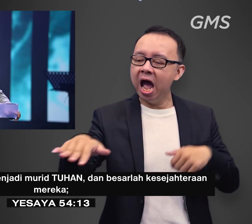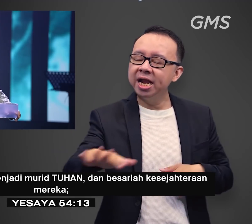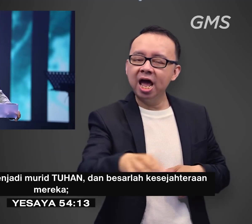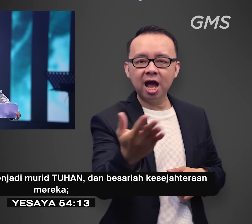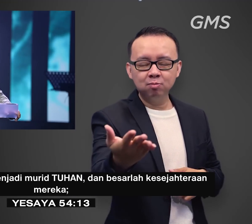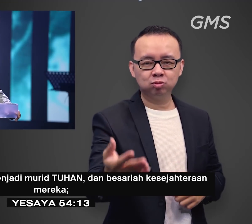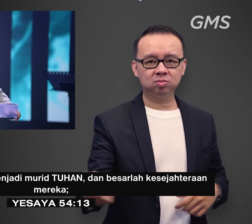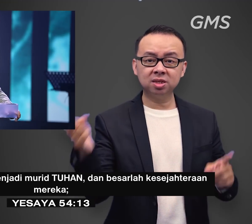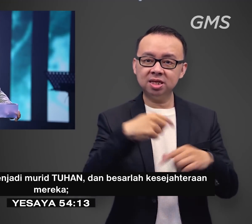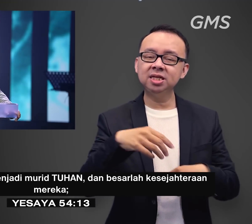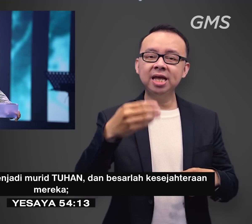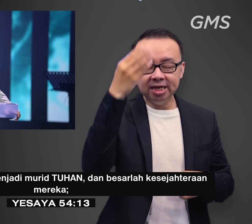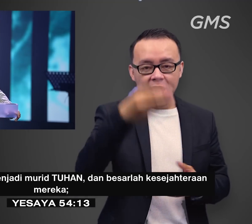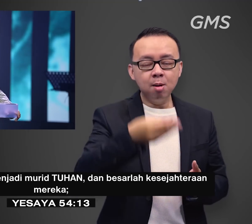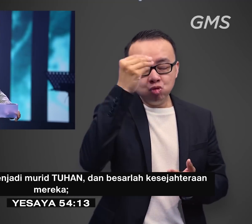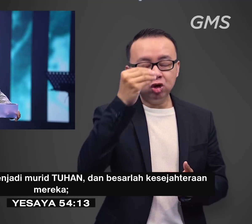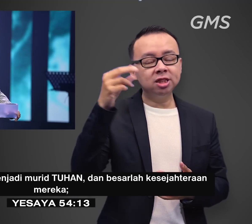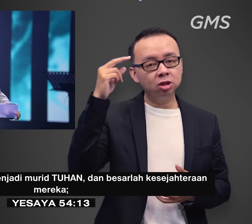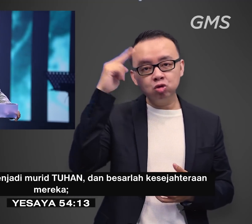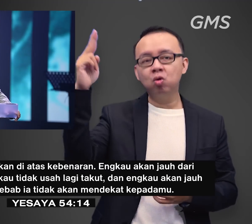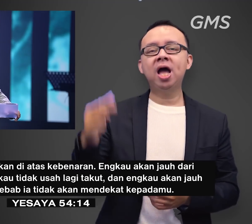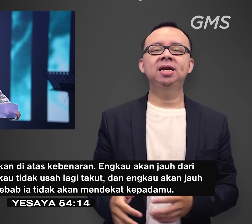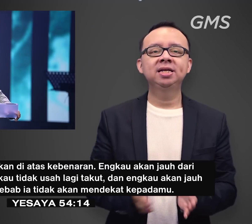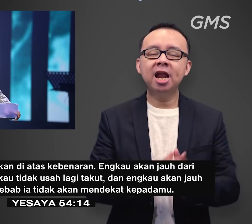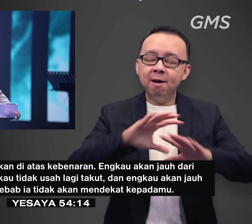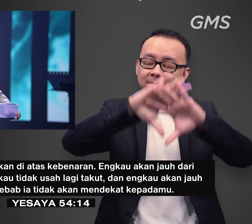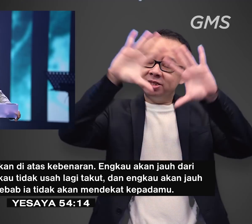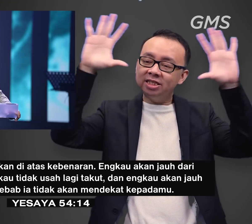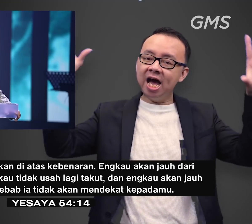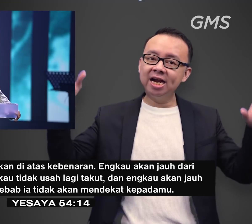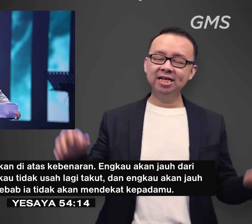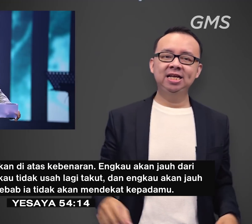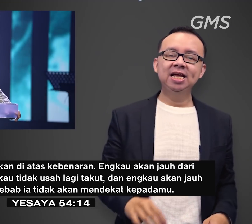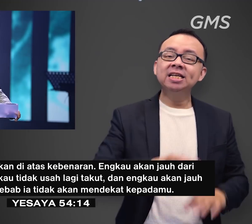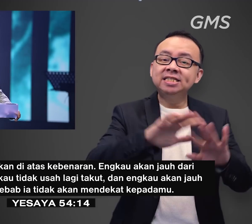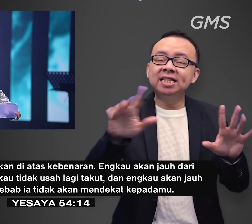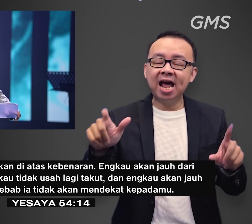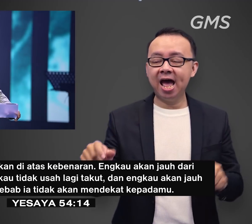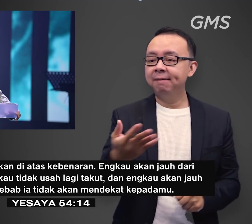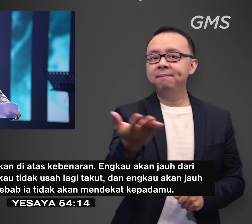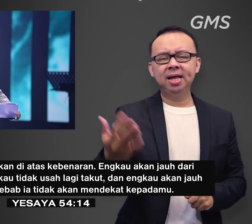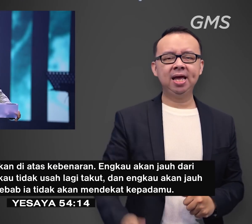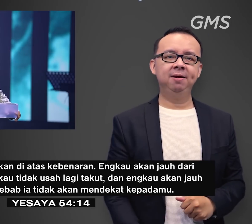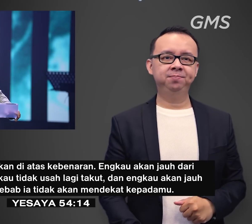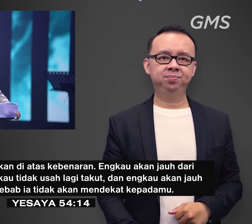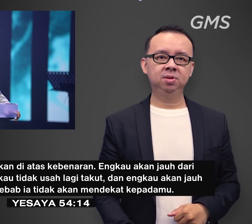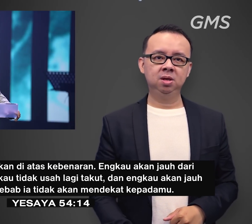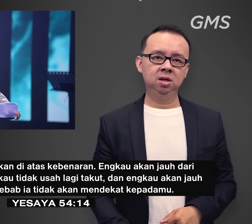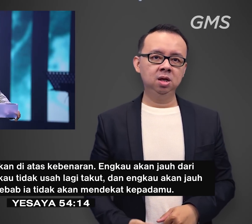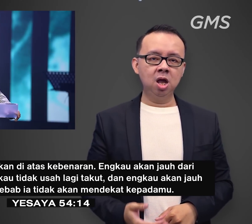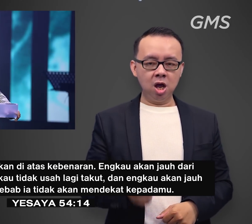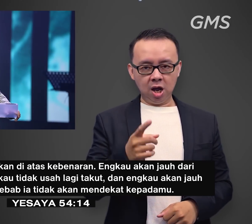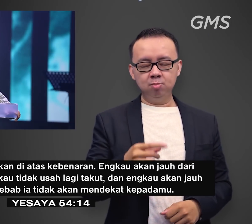Tuhan. Dan besarlah kesejahteraan mereka. Engkau akan ditegakkan di atas kebenaran. Engkau akan jauh